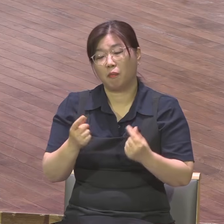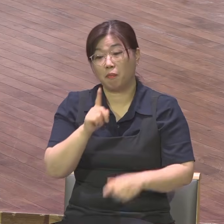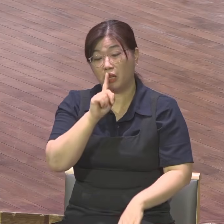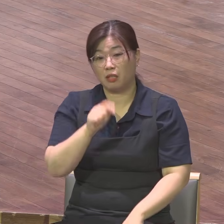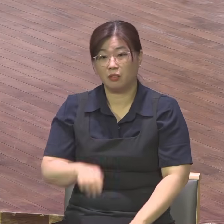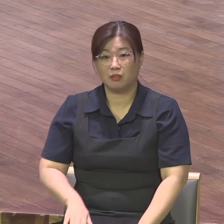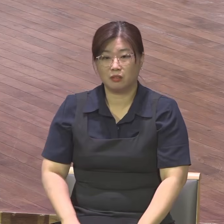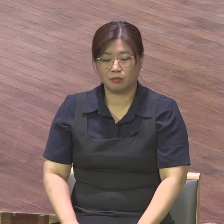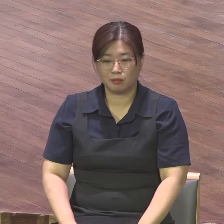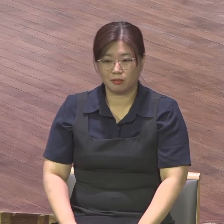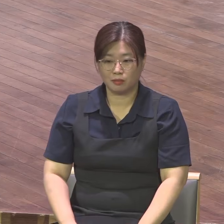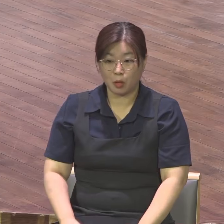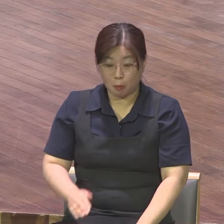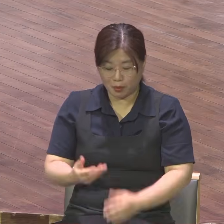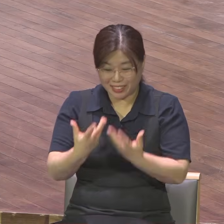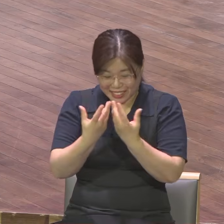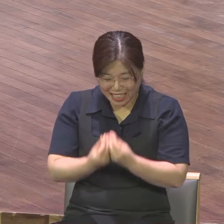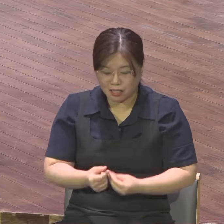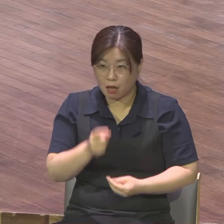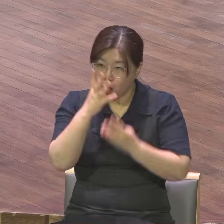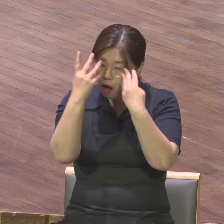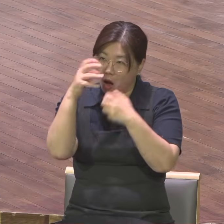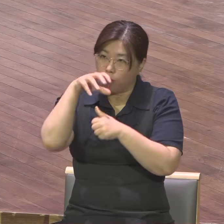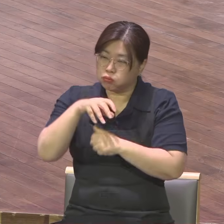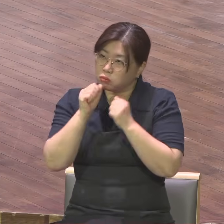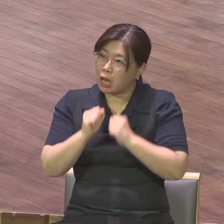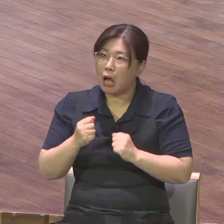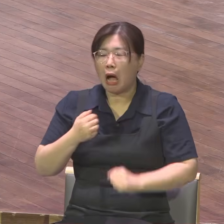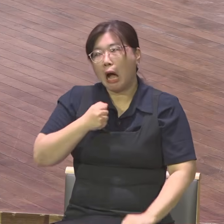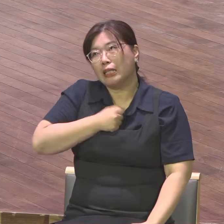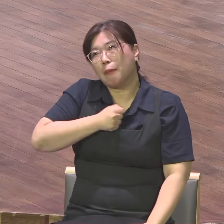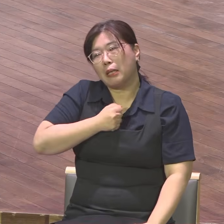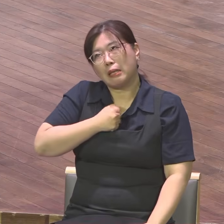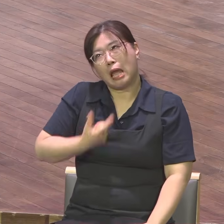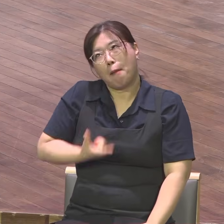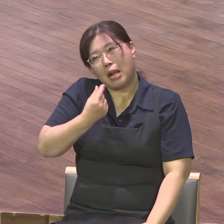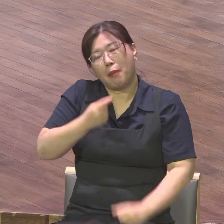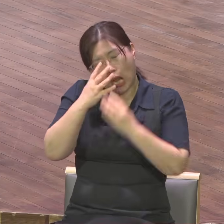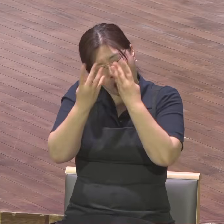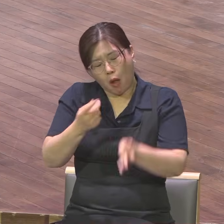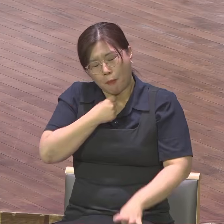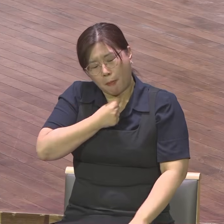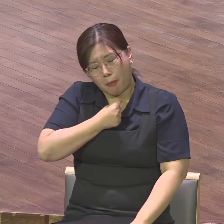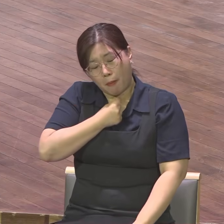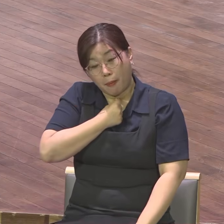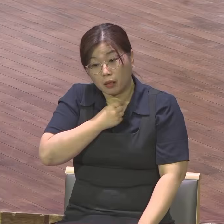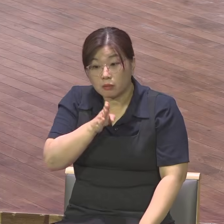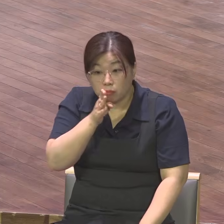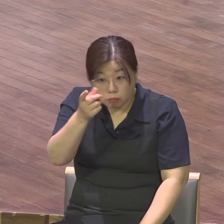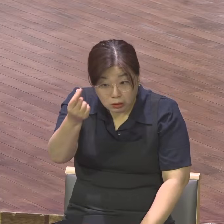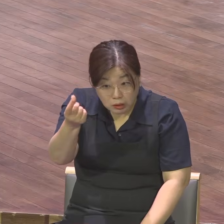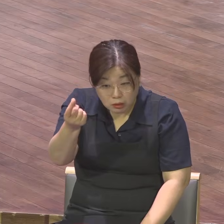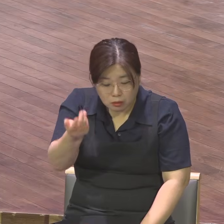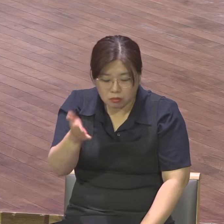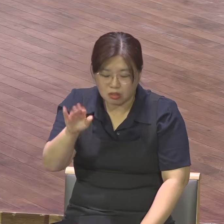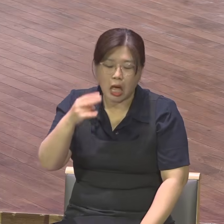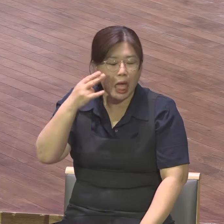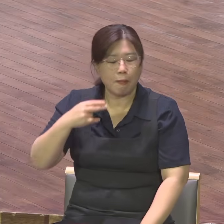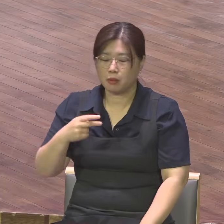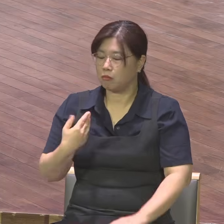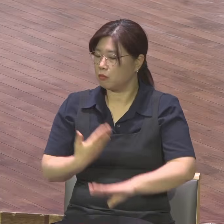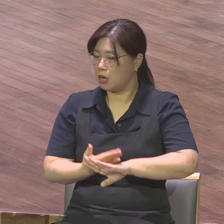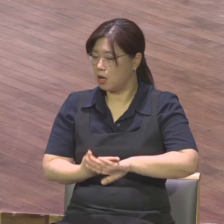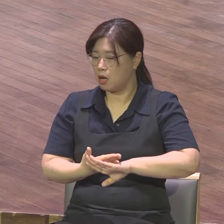우리 같으면 감옥에 갇혀서 빨리 나가기를 바랄 텐데 그게 중요한 게 아니라 내가 여기 갇혀 있으니까 복음을 못